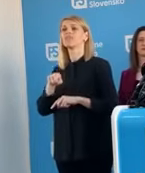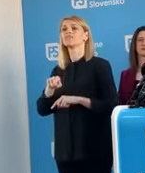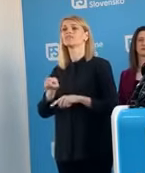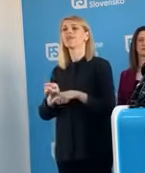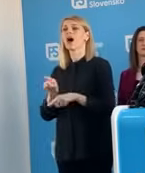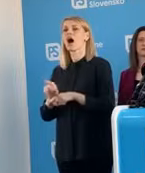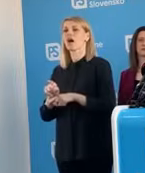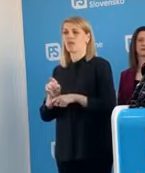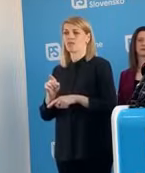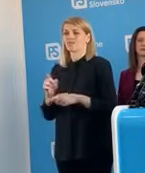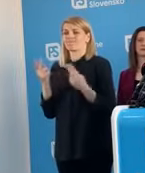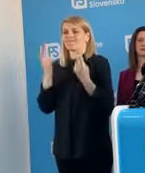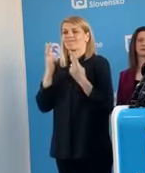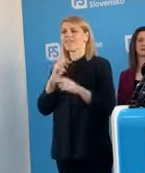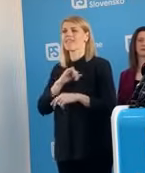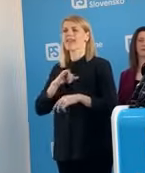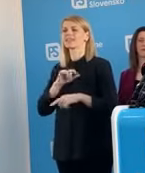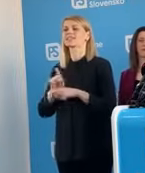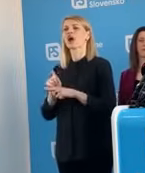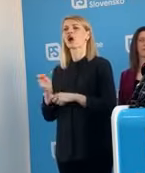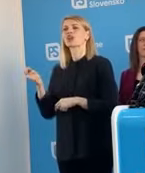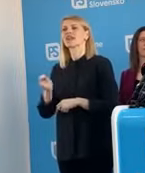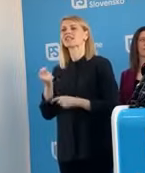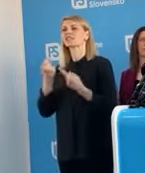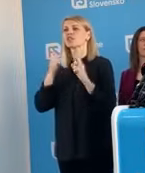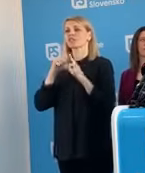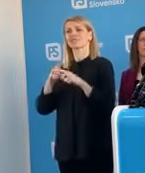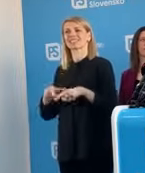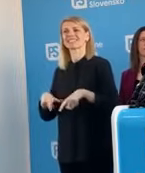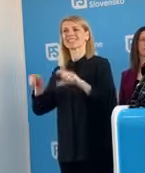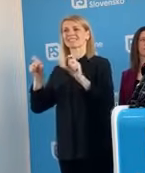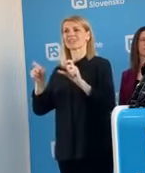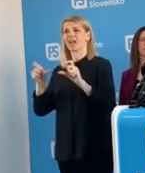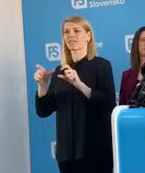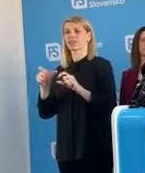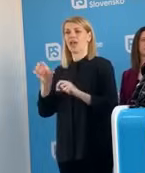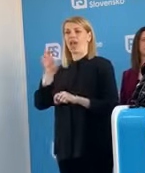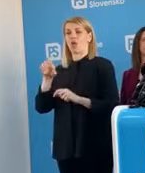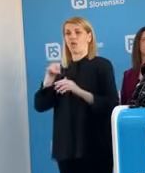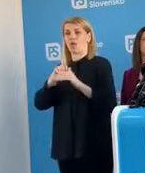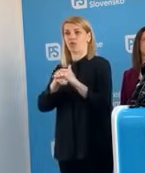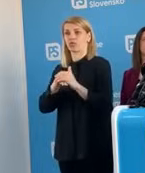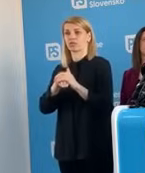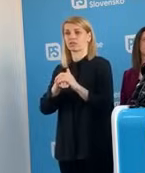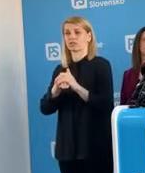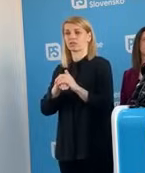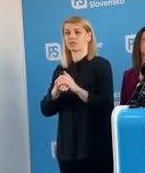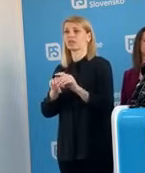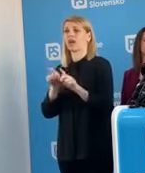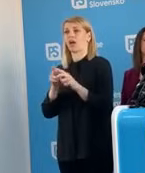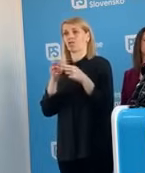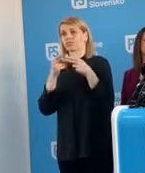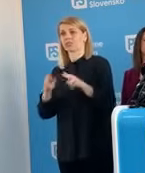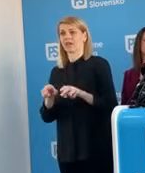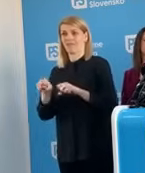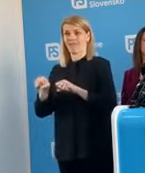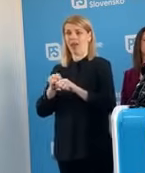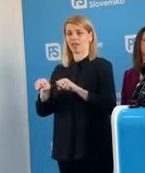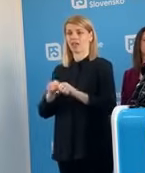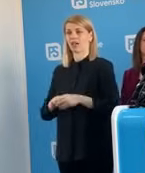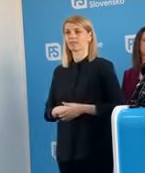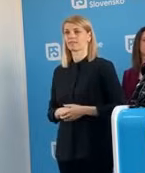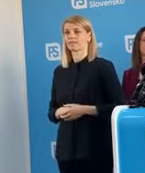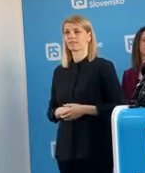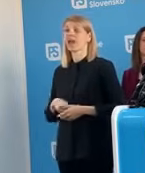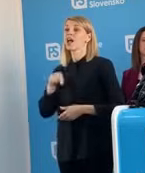zbytočne netrestali zastavením eurofondov ľudí na Slovensku kvôli prešlapom tejto vlády.